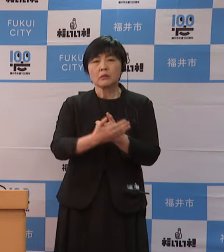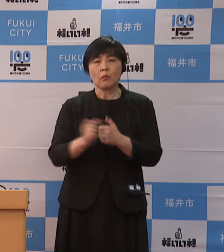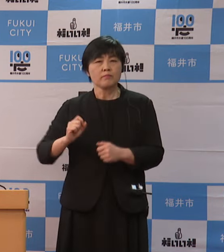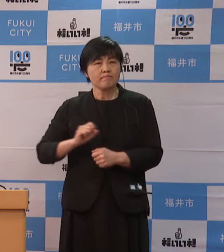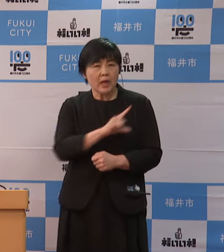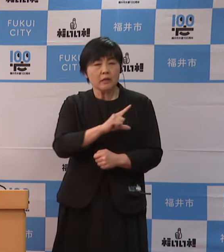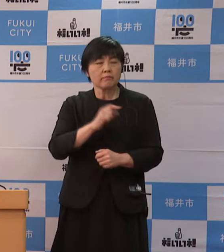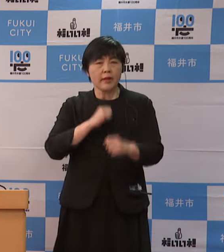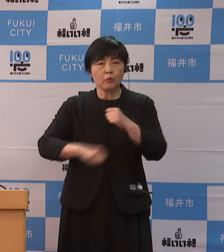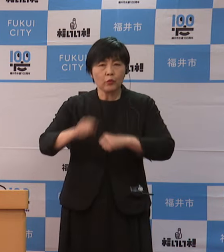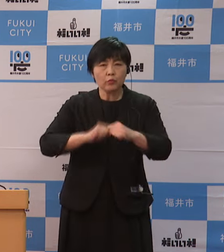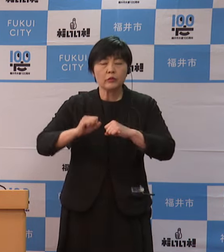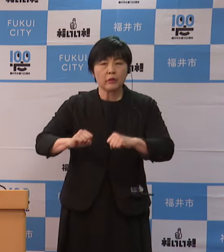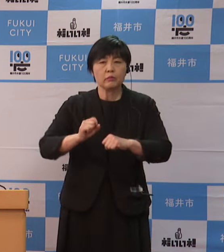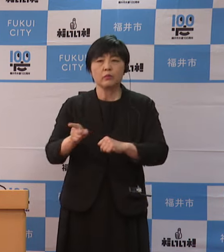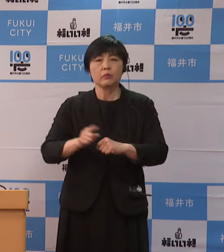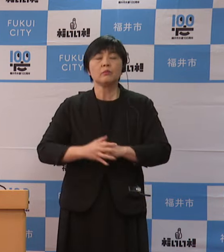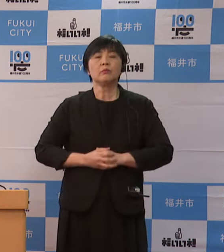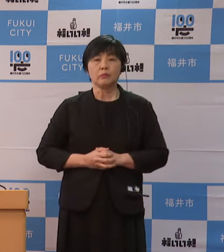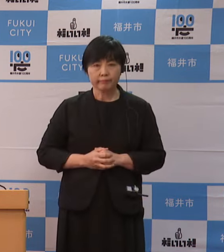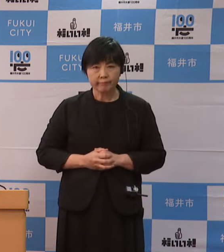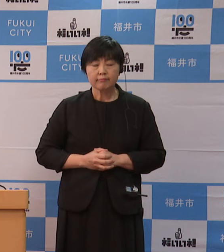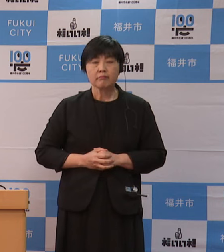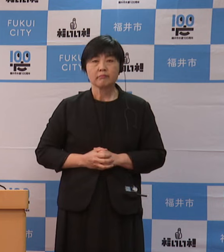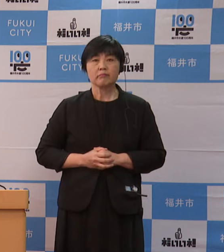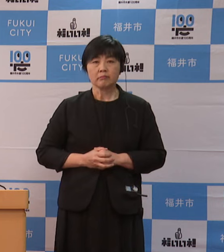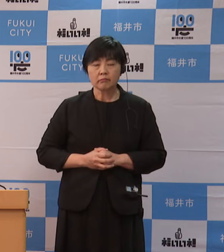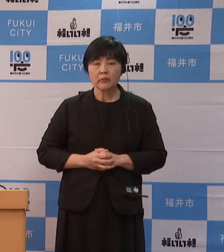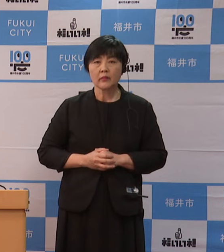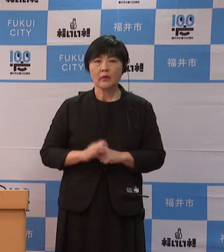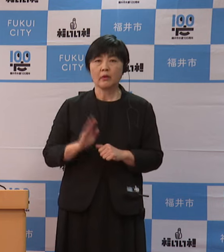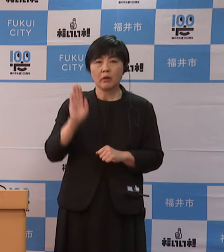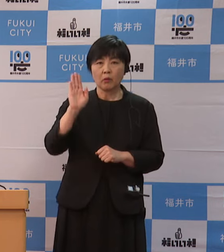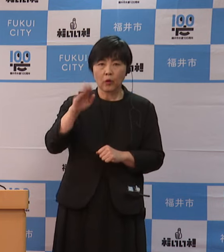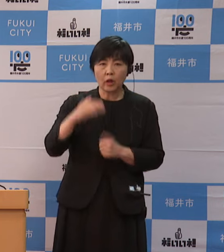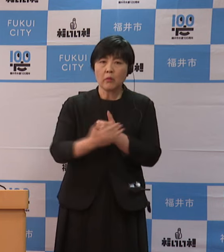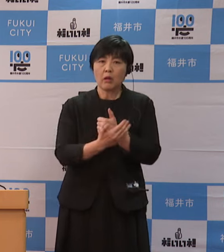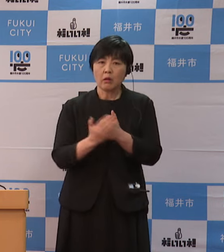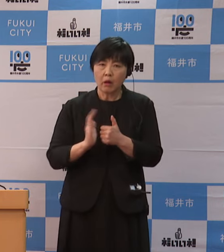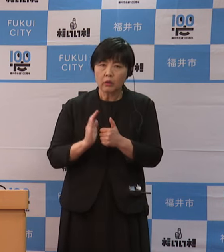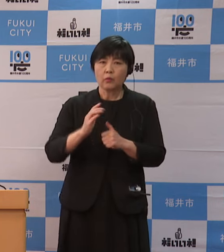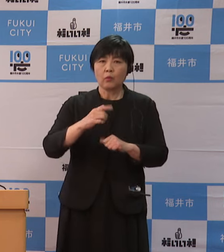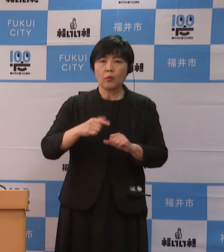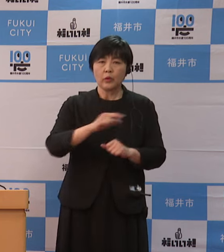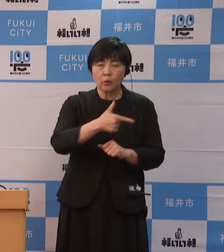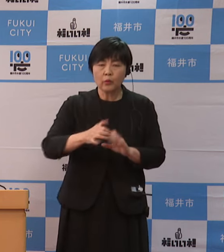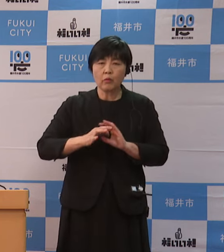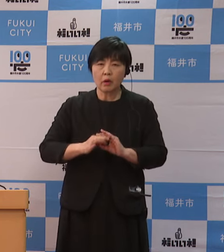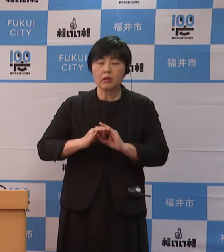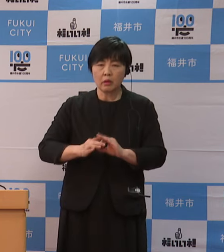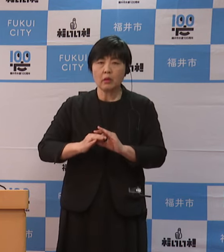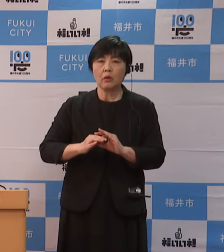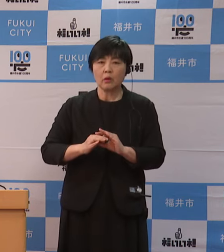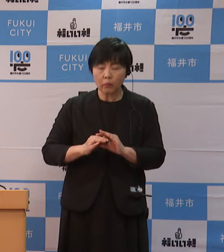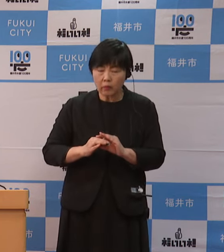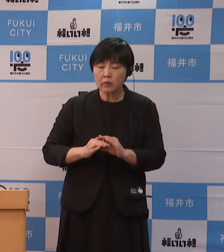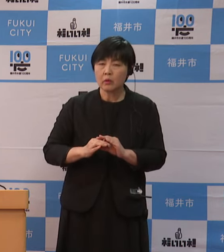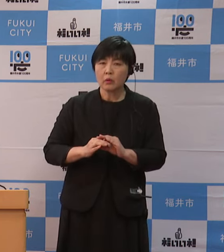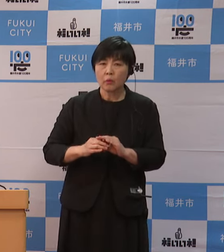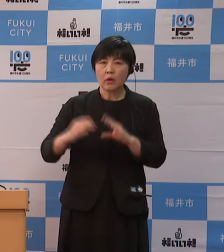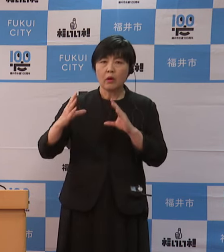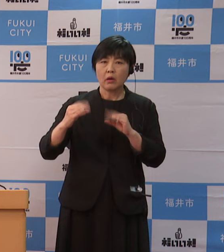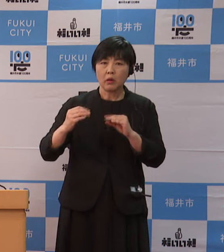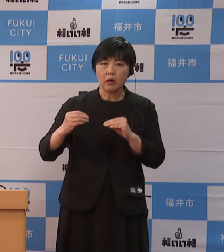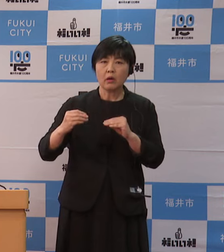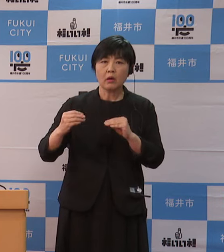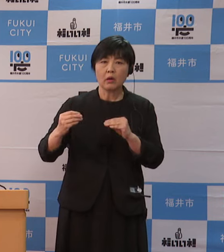んでいらっしゃるということ、まあ、具体的にもこれから環境関係のことでお話をする交わす